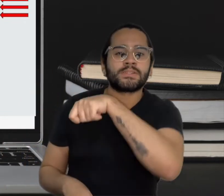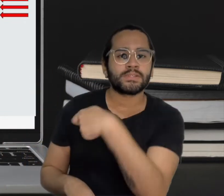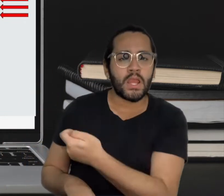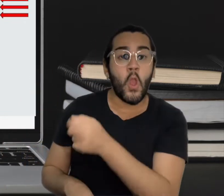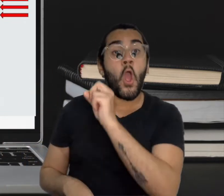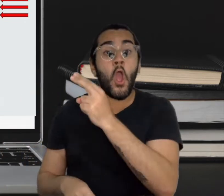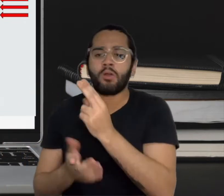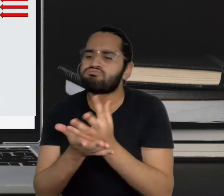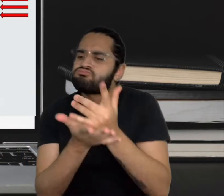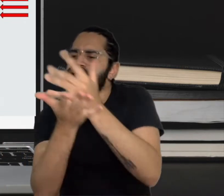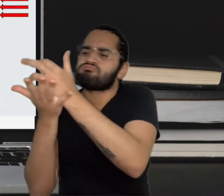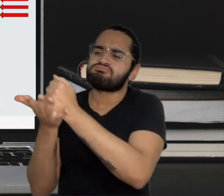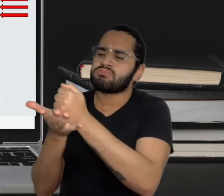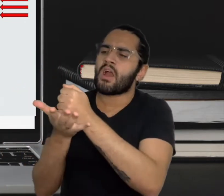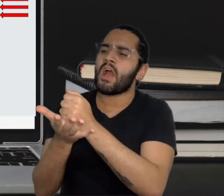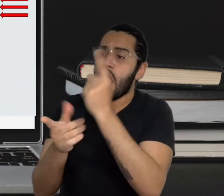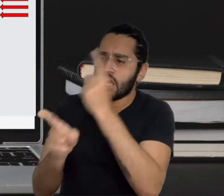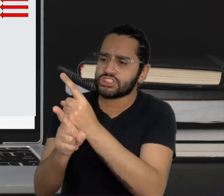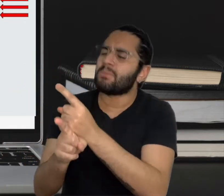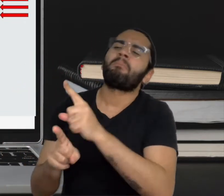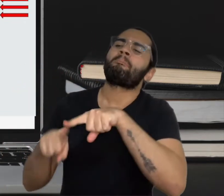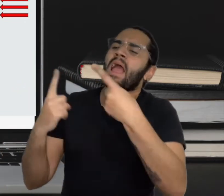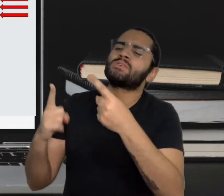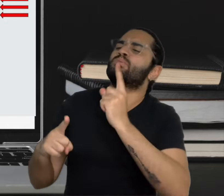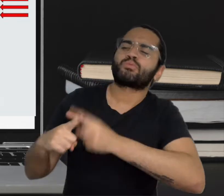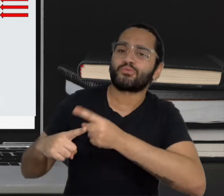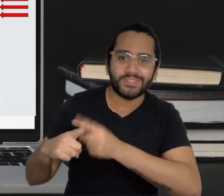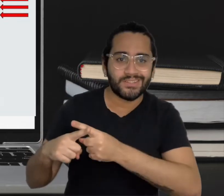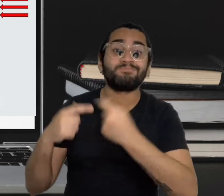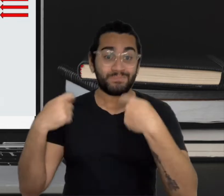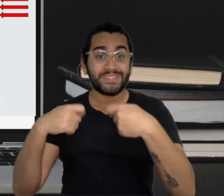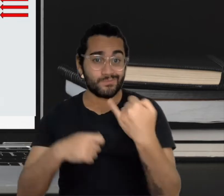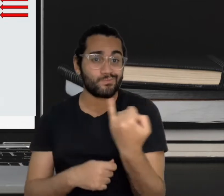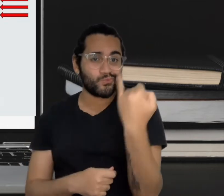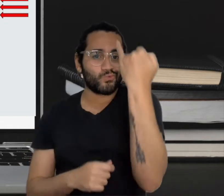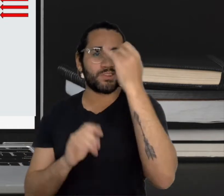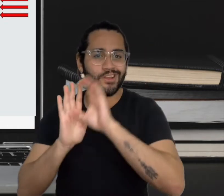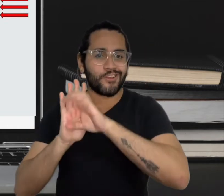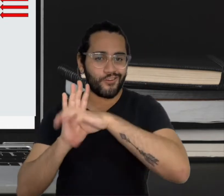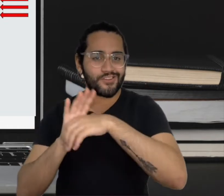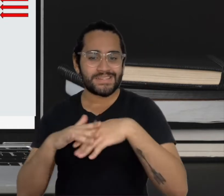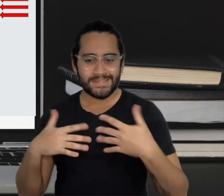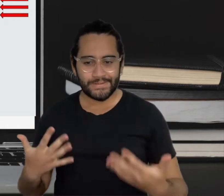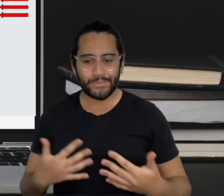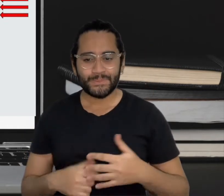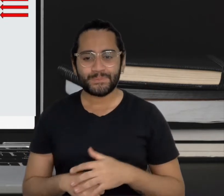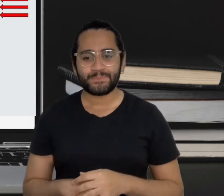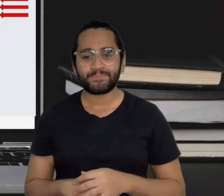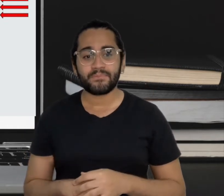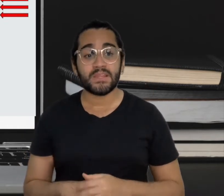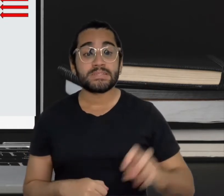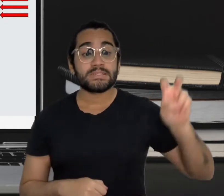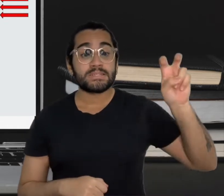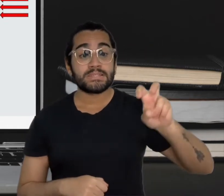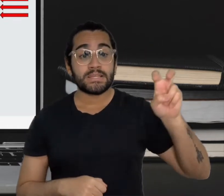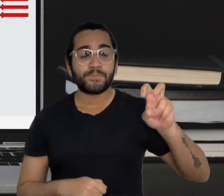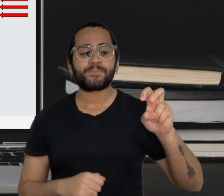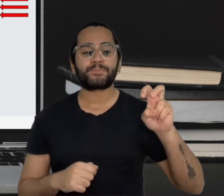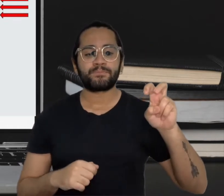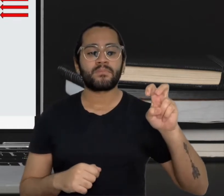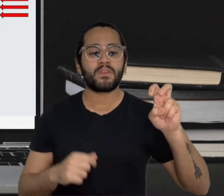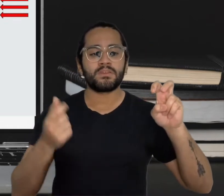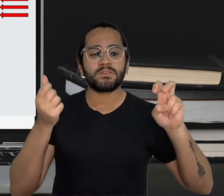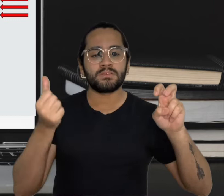sinal, ou como ele foi coletado, como é que ele foi encontrado esse conceito, a importância dele. Bom, e agora em